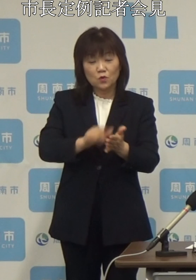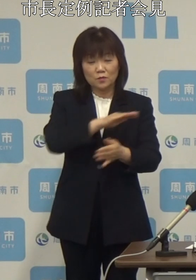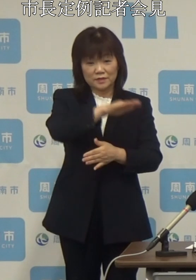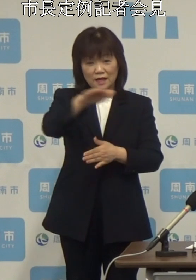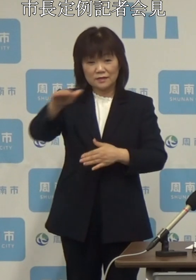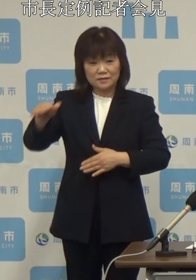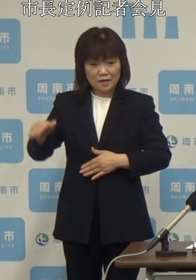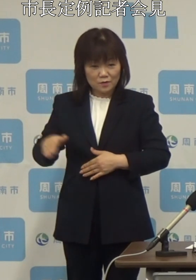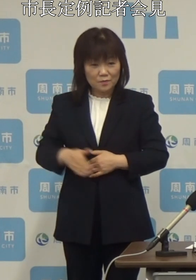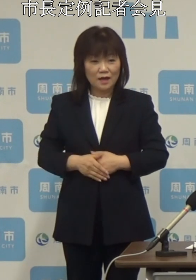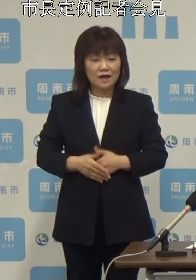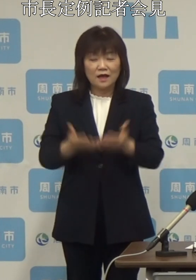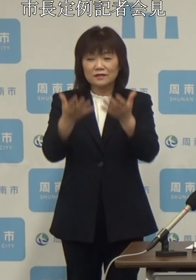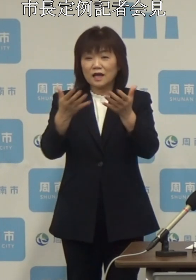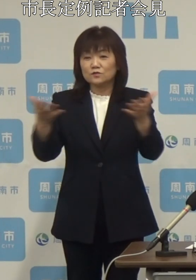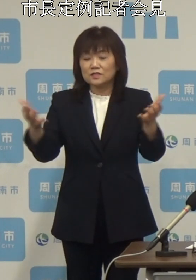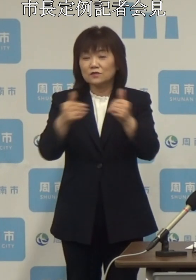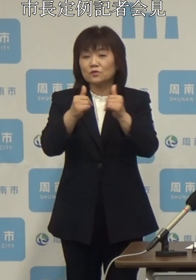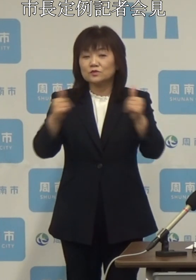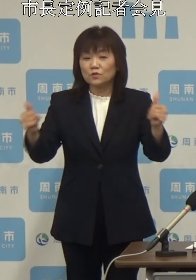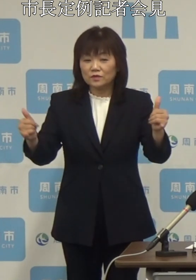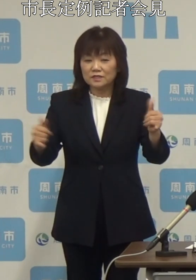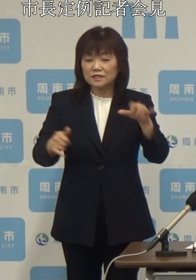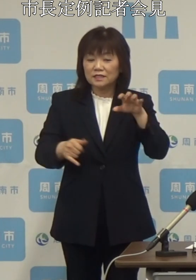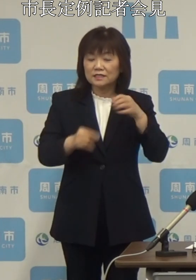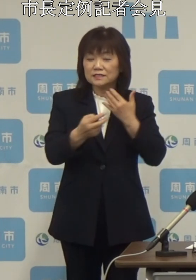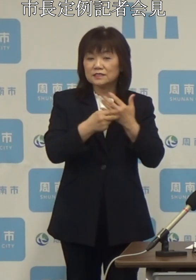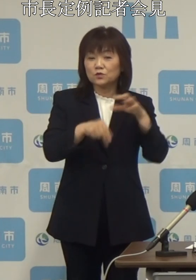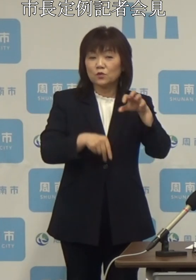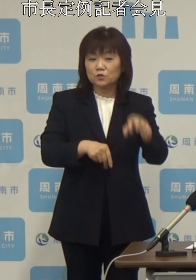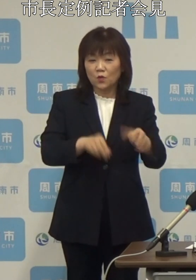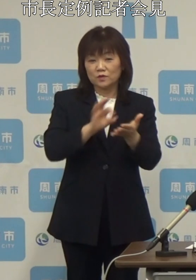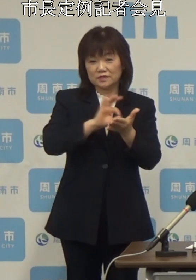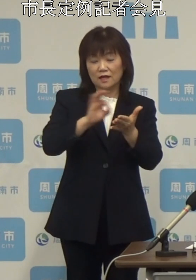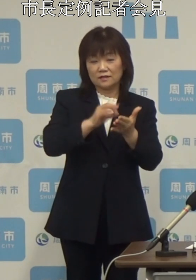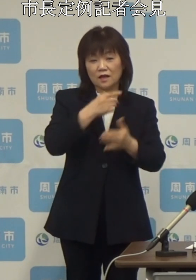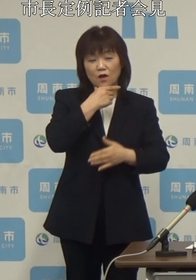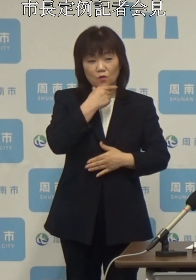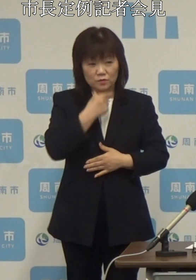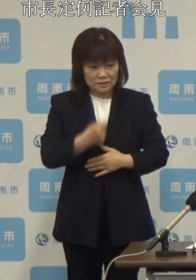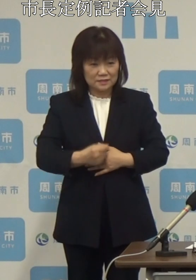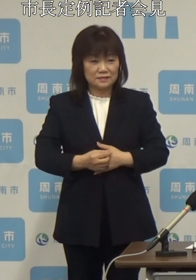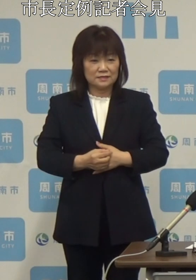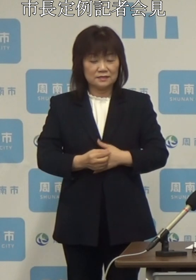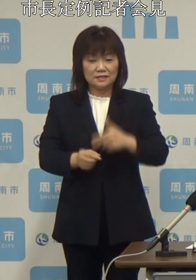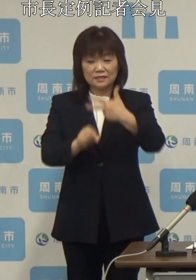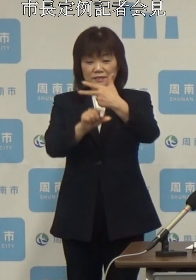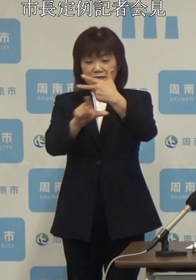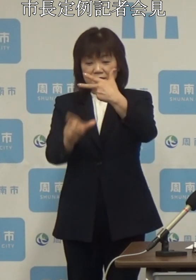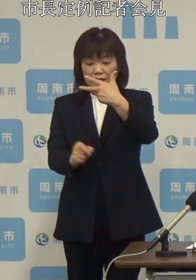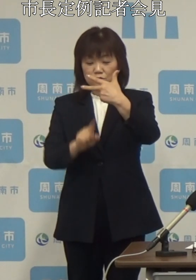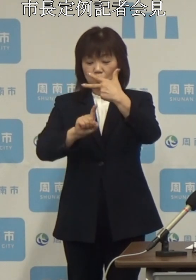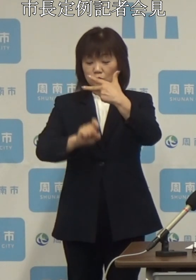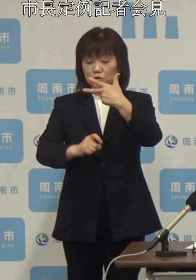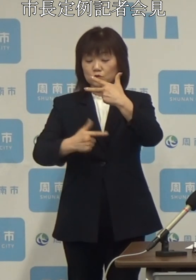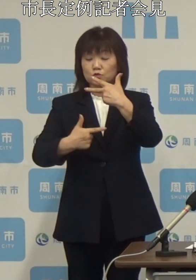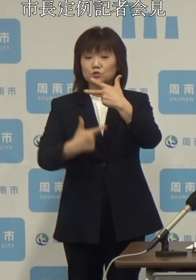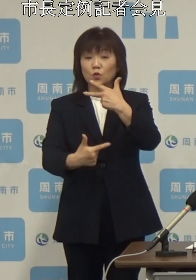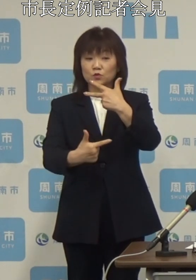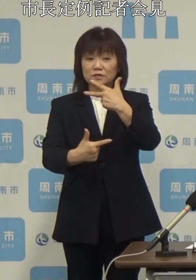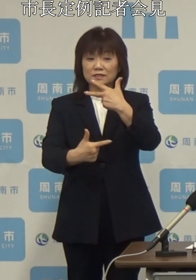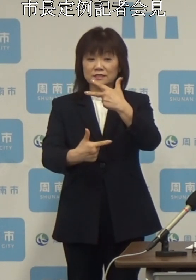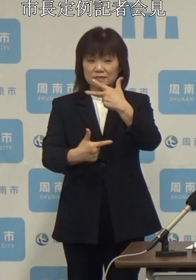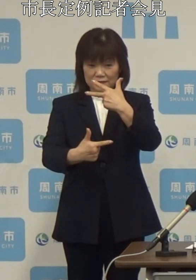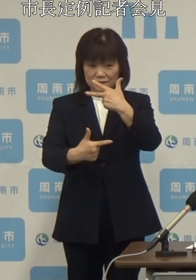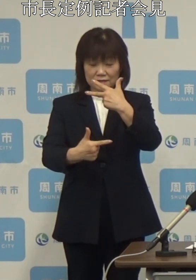をはじめ多くの方に巡回診療所を利用していただけるよう、7月16日のオープニ